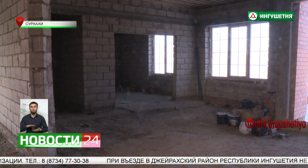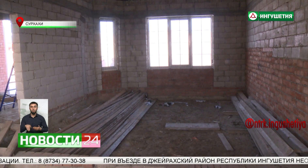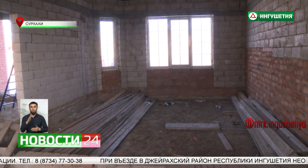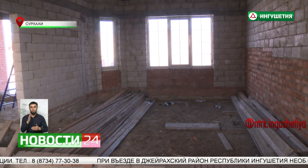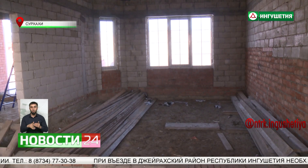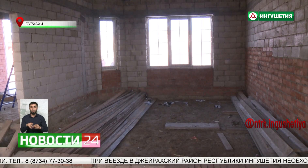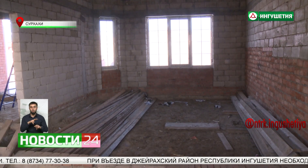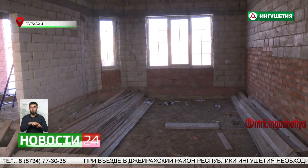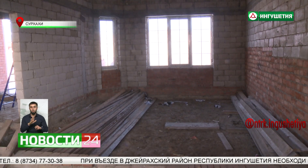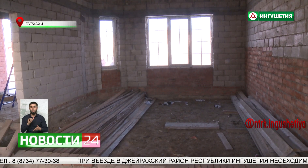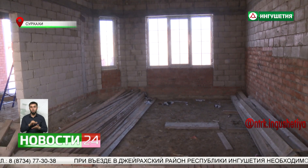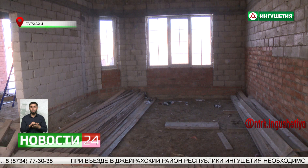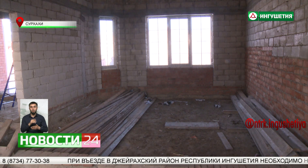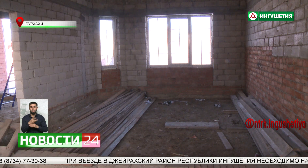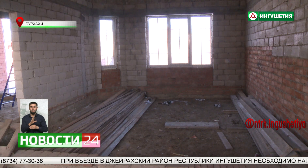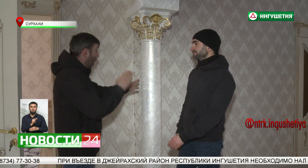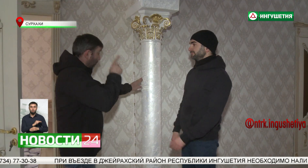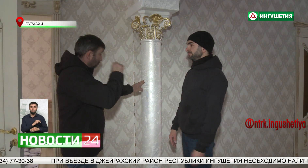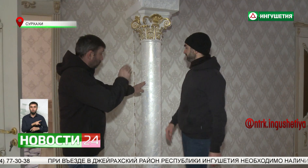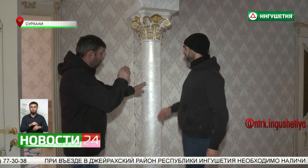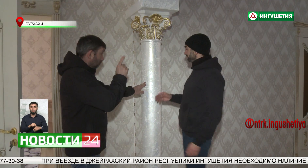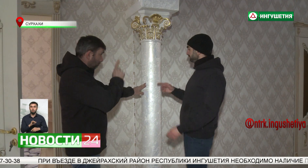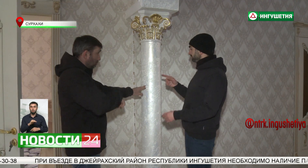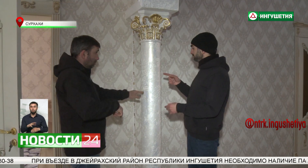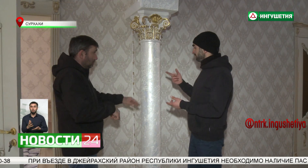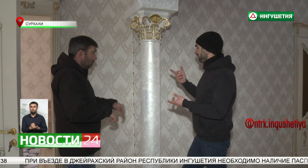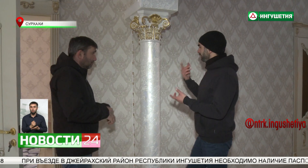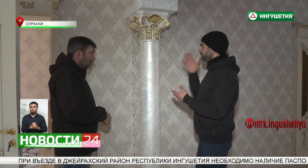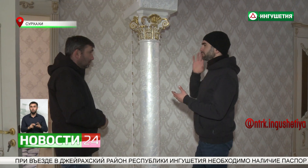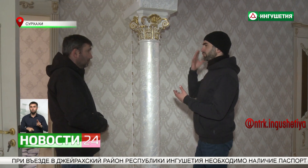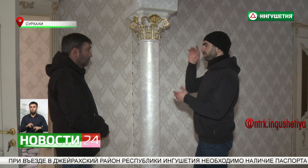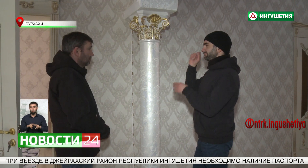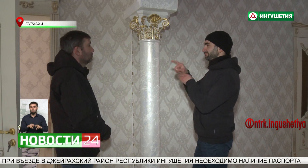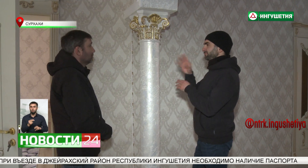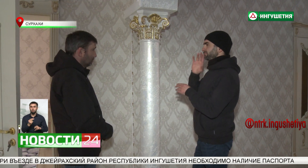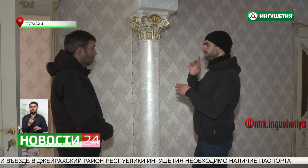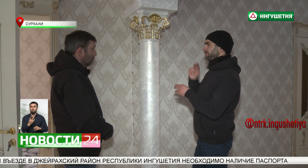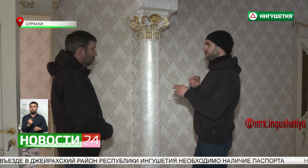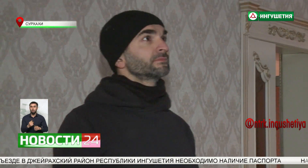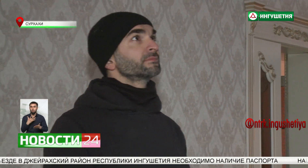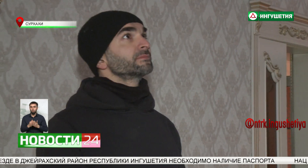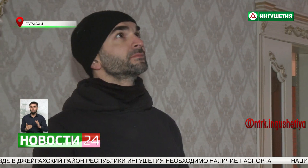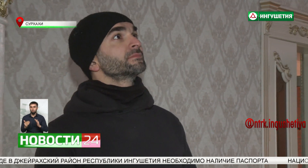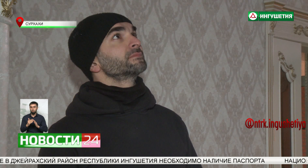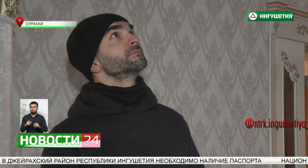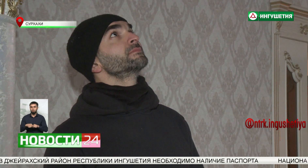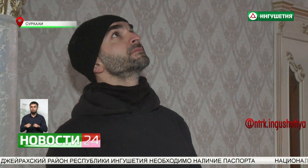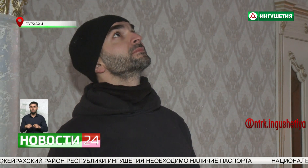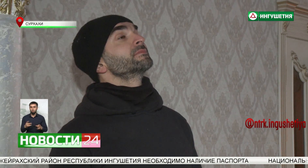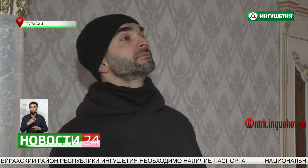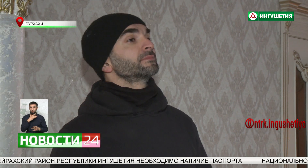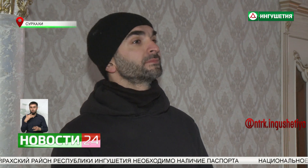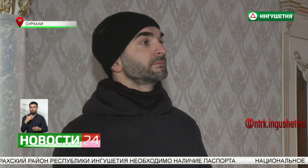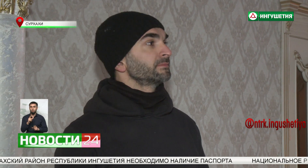тут, буду выкладывать видео с работы. Ислам подрабатывает строителем. Деньги на возведение собственного дома нужны